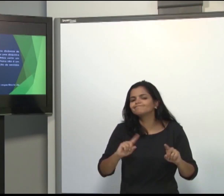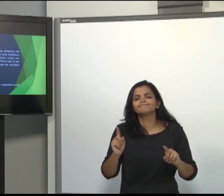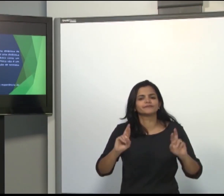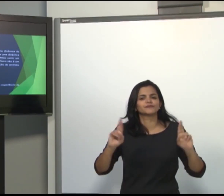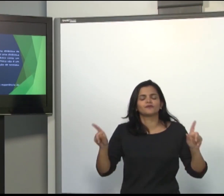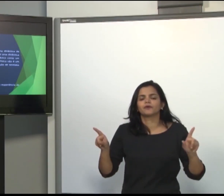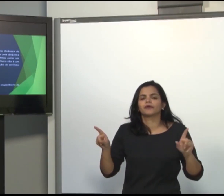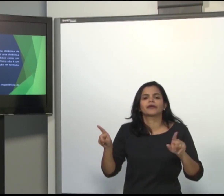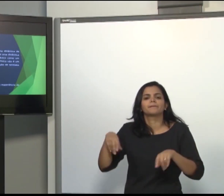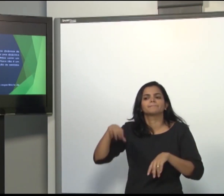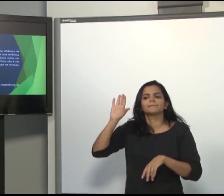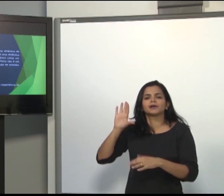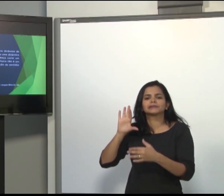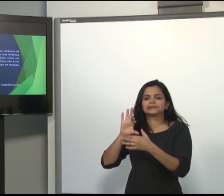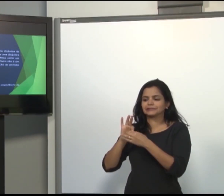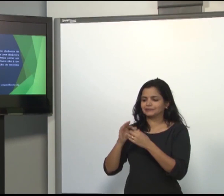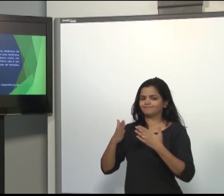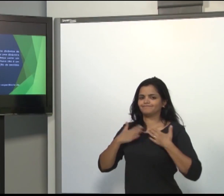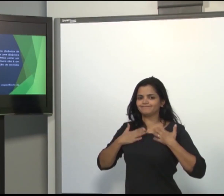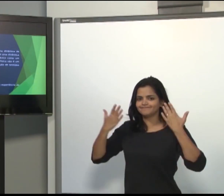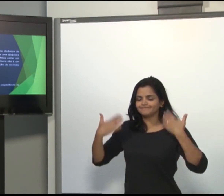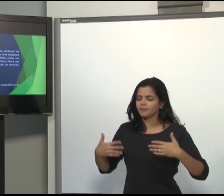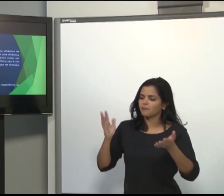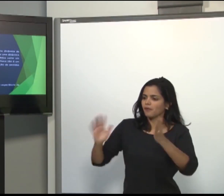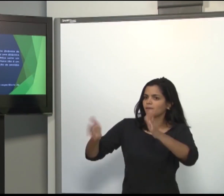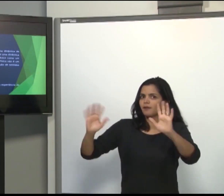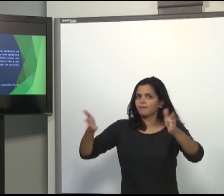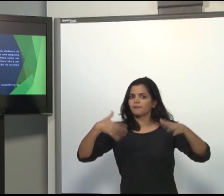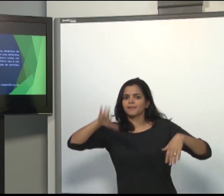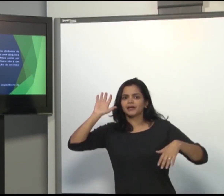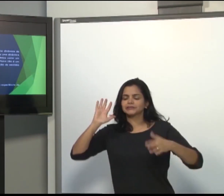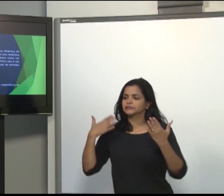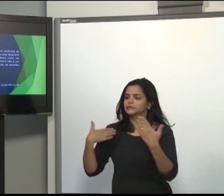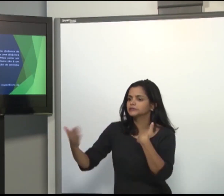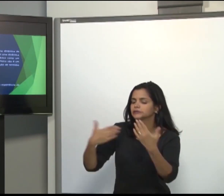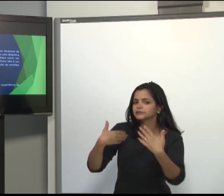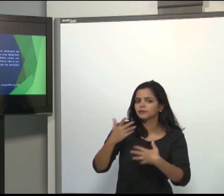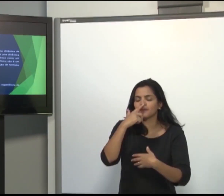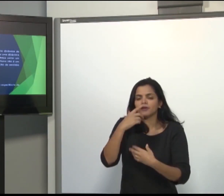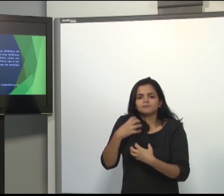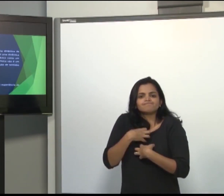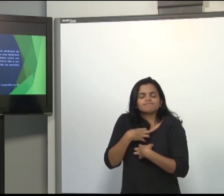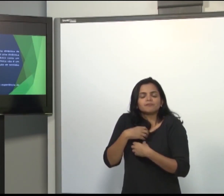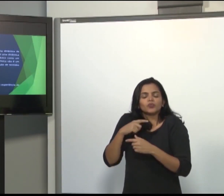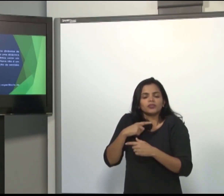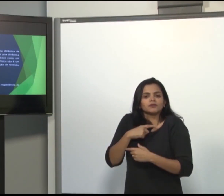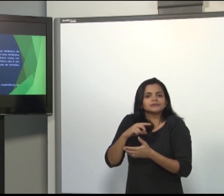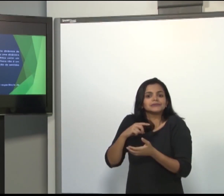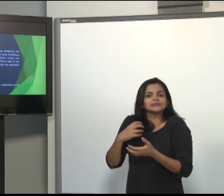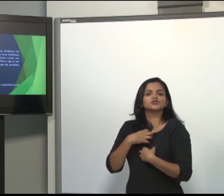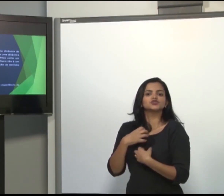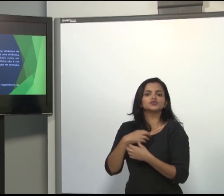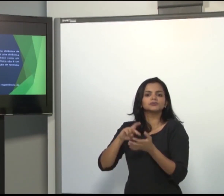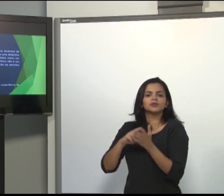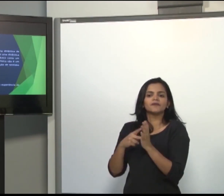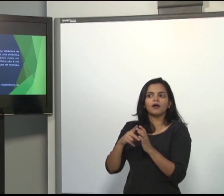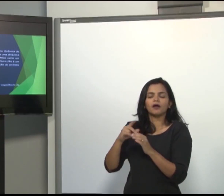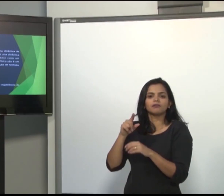Então, o ensino para ouvinte da L1 é igual para surdos? Não. Então, tem que ser contextualizado, tem que